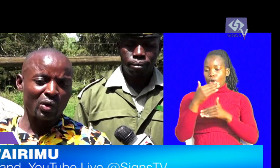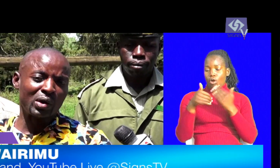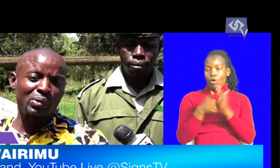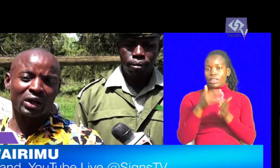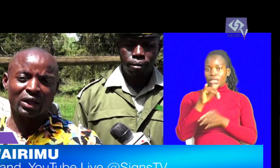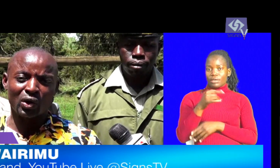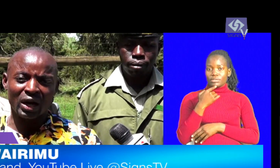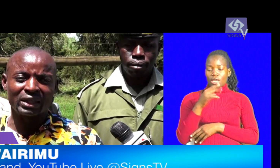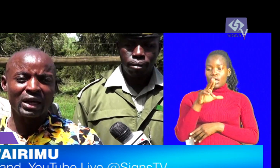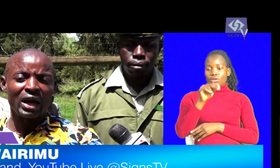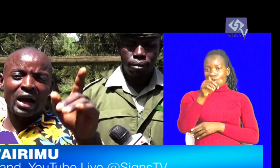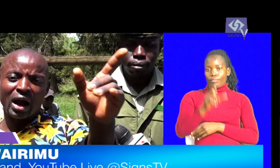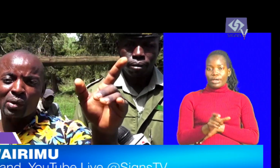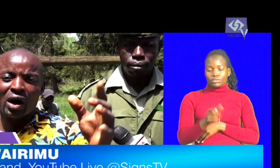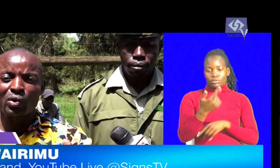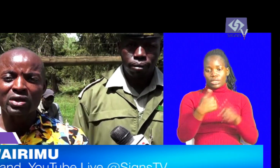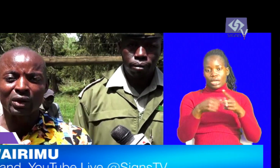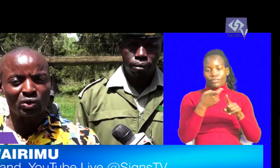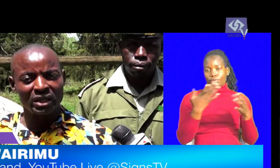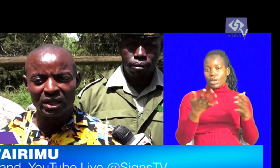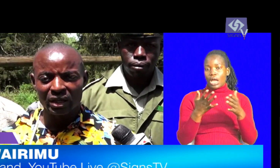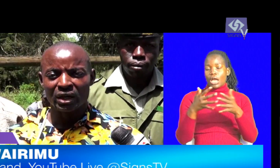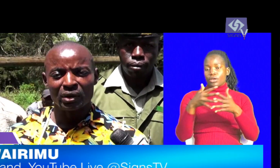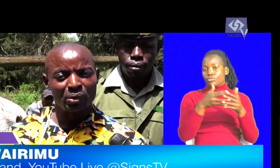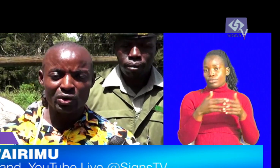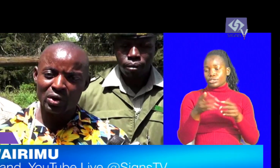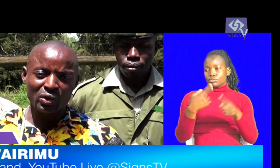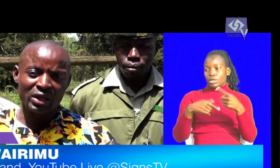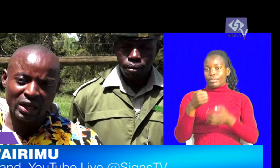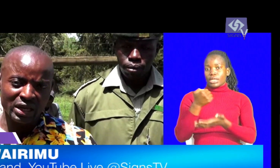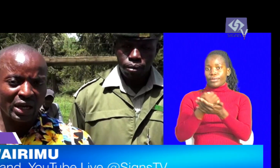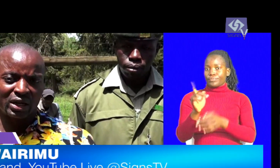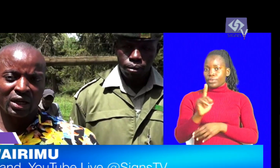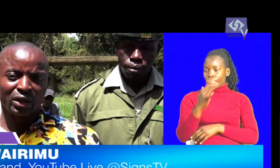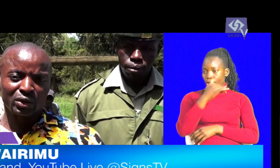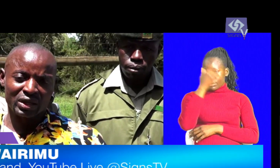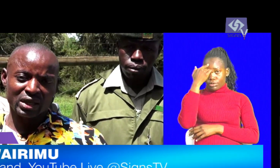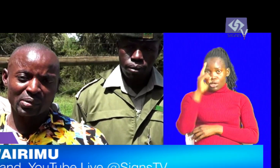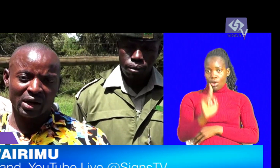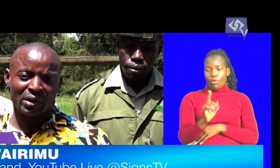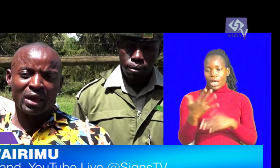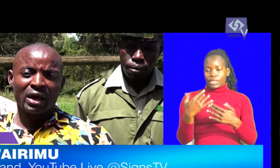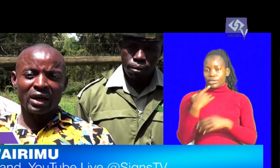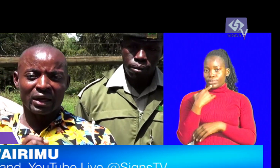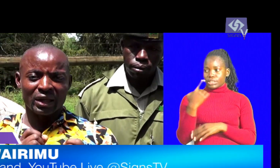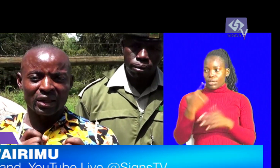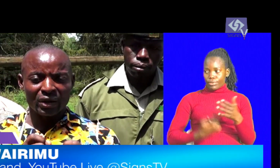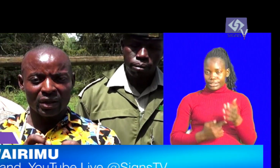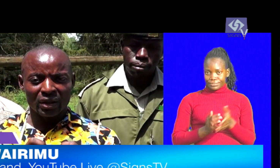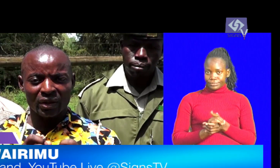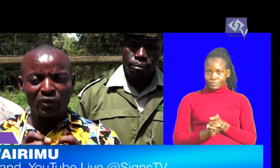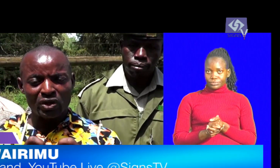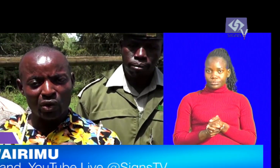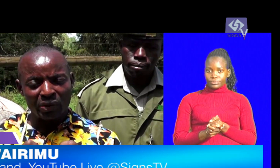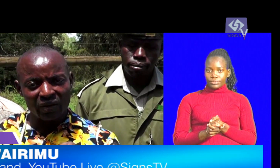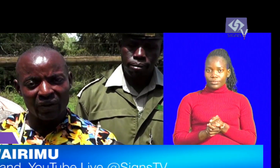Hakuna mtu atatoka ati ng'ambo akunje atusaidie. Because one thing here, tunasema the future will be different